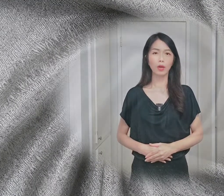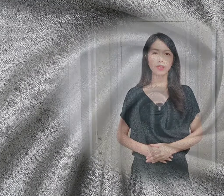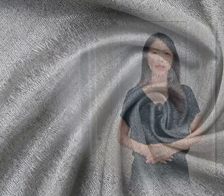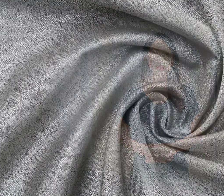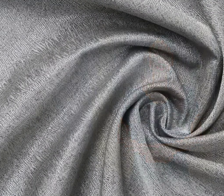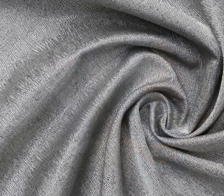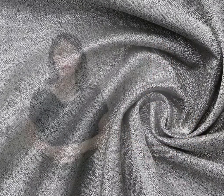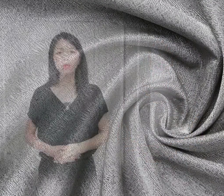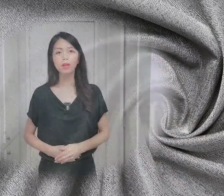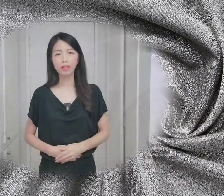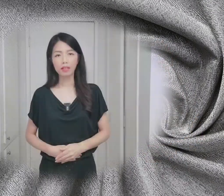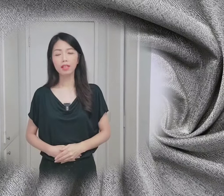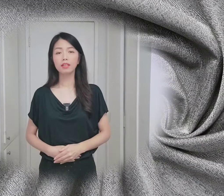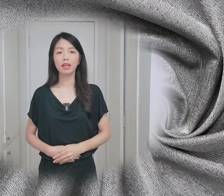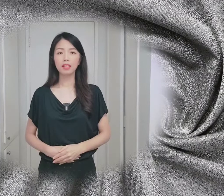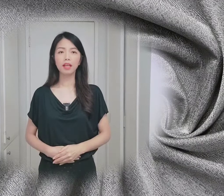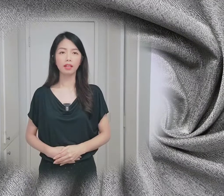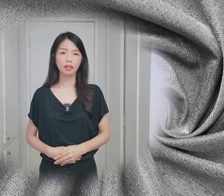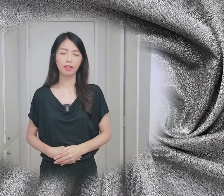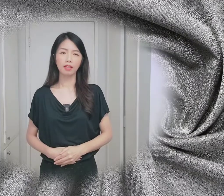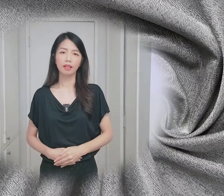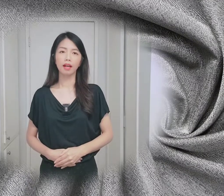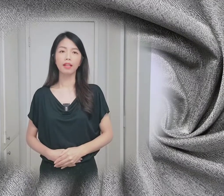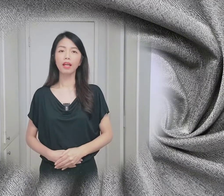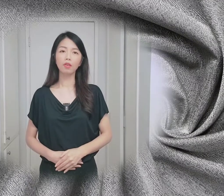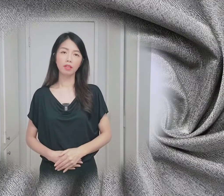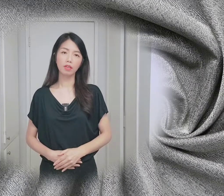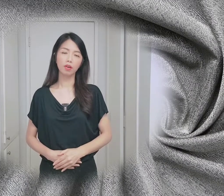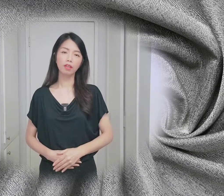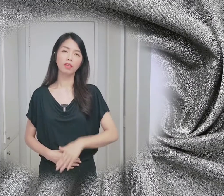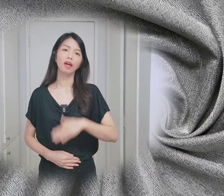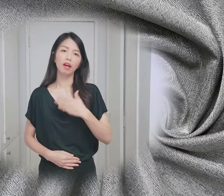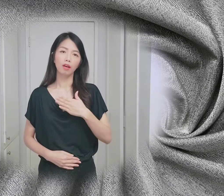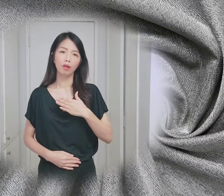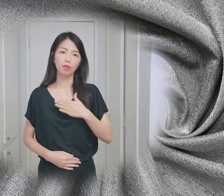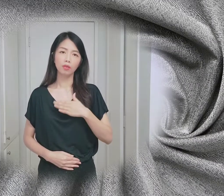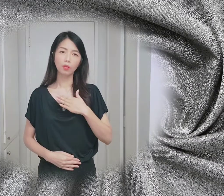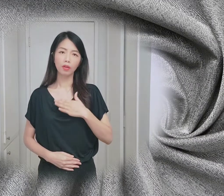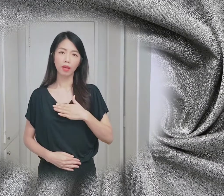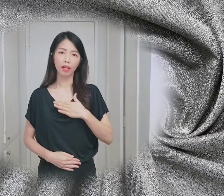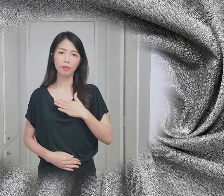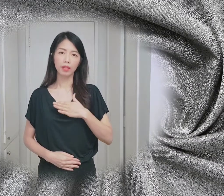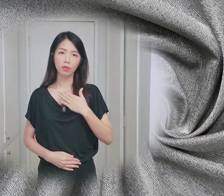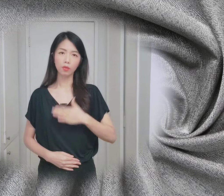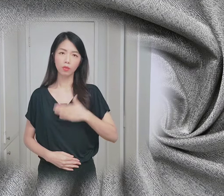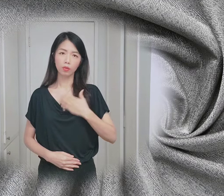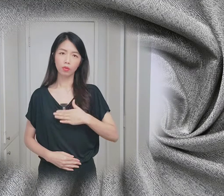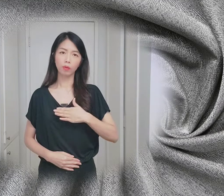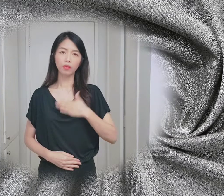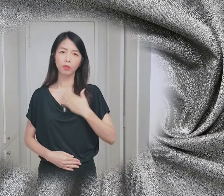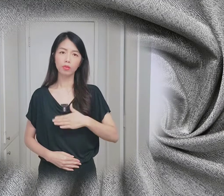가사로 나오는데요. 알고 있는지 그대 식탁을. 알다라고 하는 뜻의 수어는 손을 이렇게 가슴에